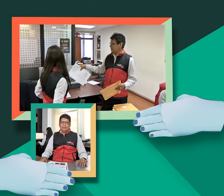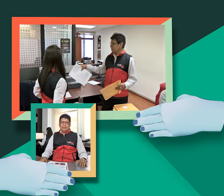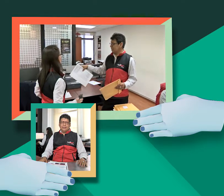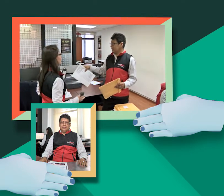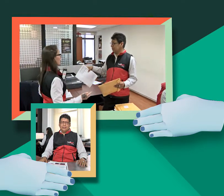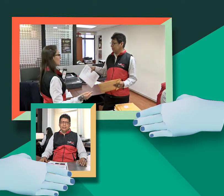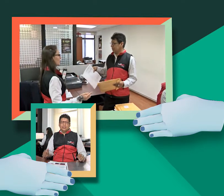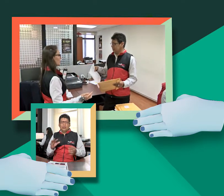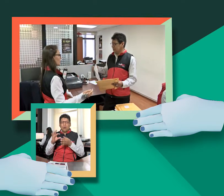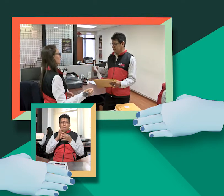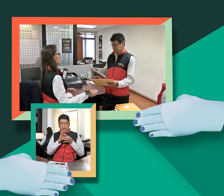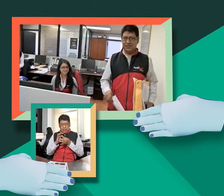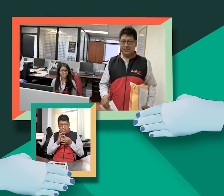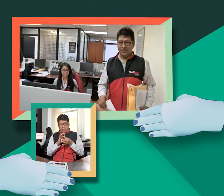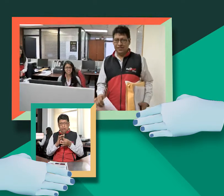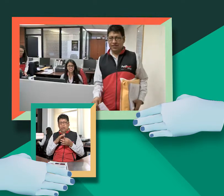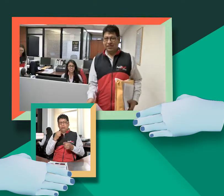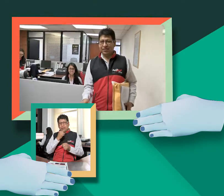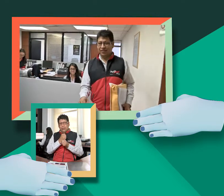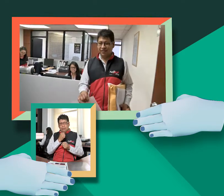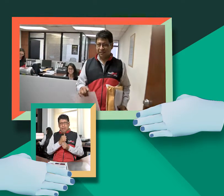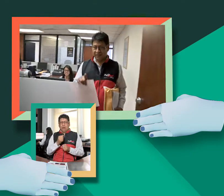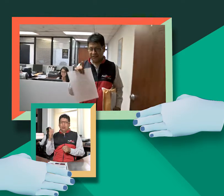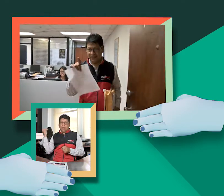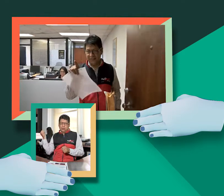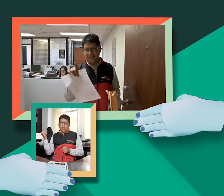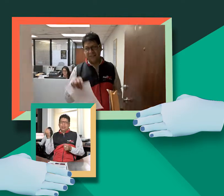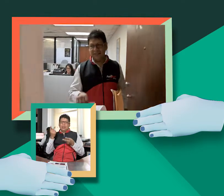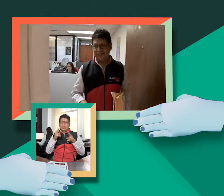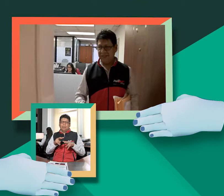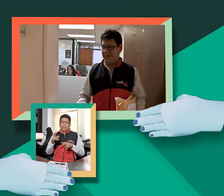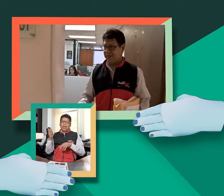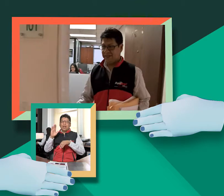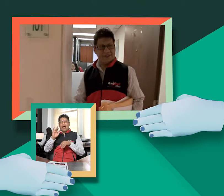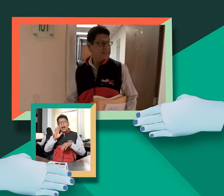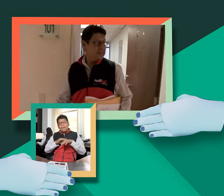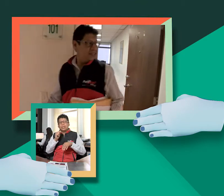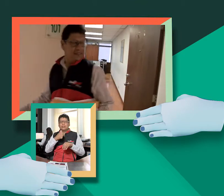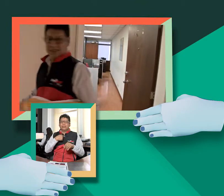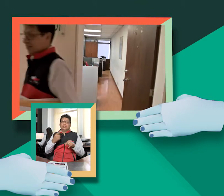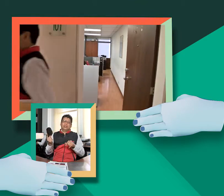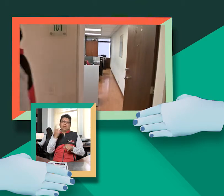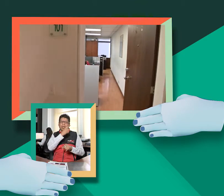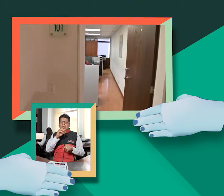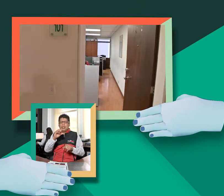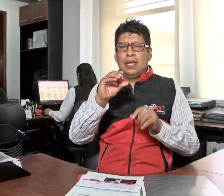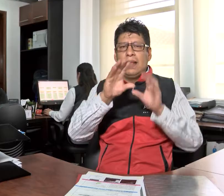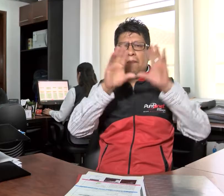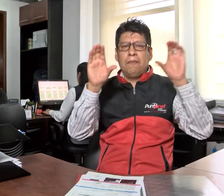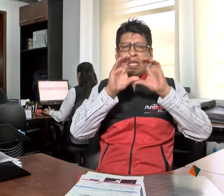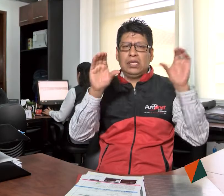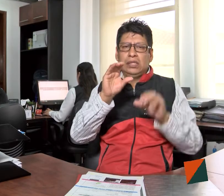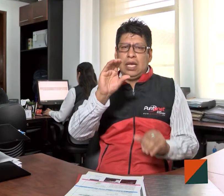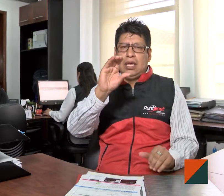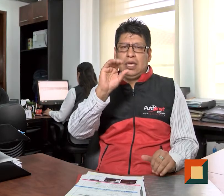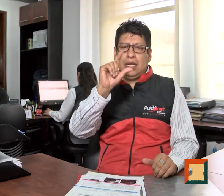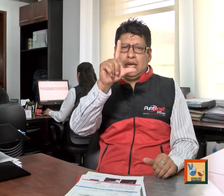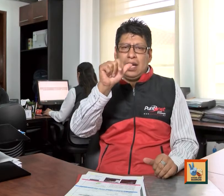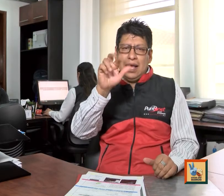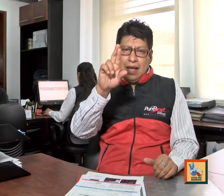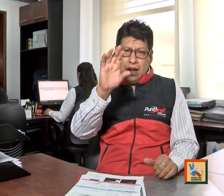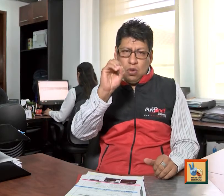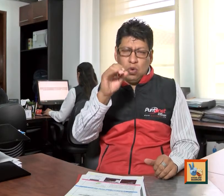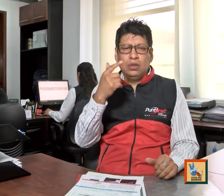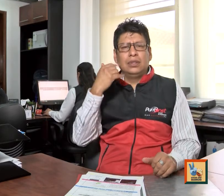también cuando requieren algo de medidas de los archivos yo se los proporcionó ya que también es otra área que está a mi